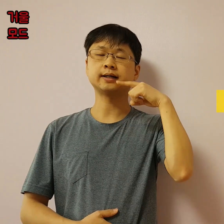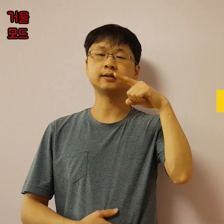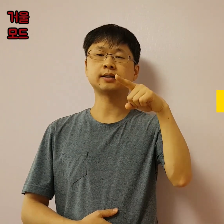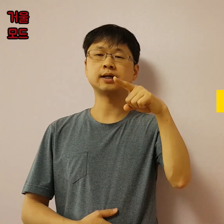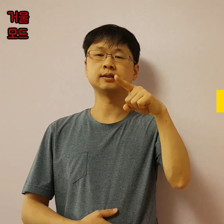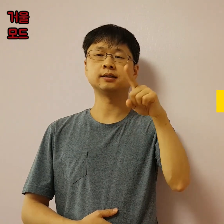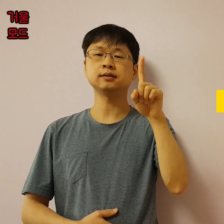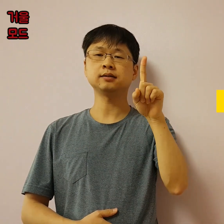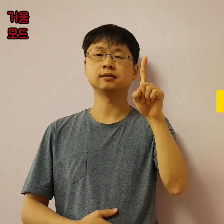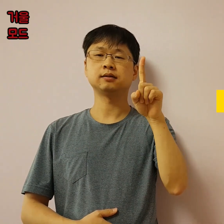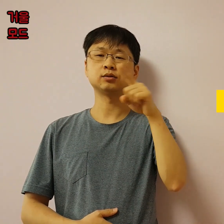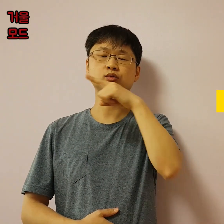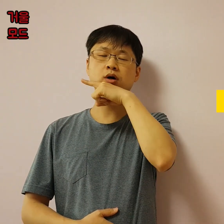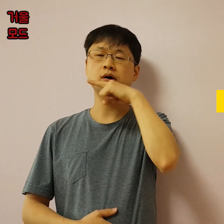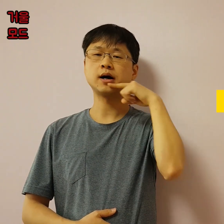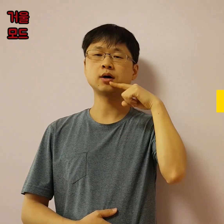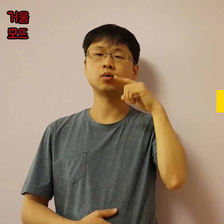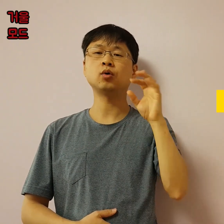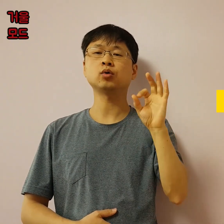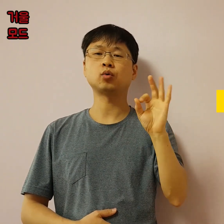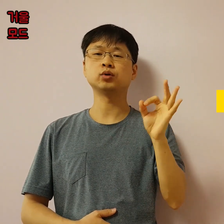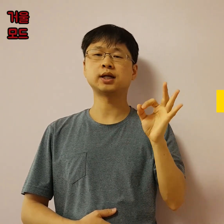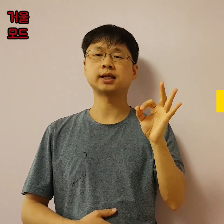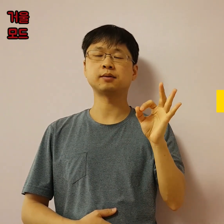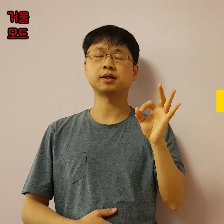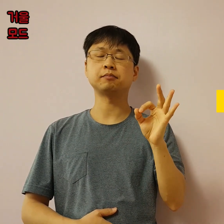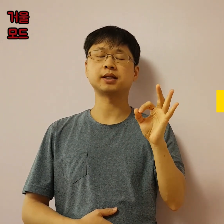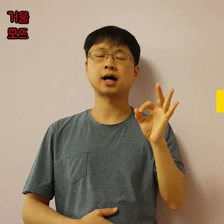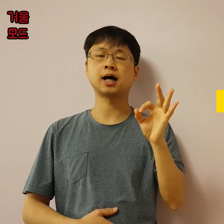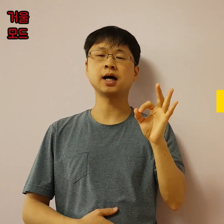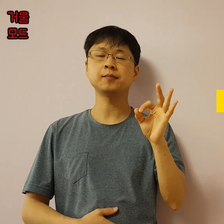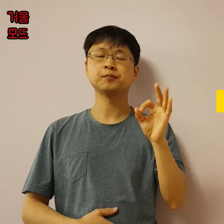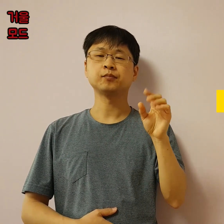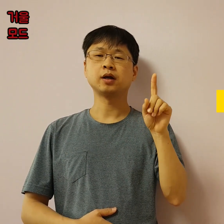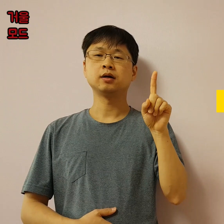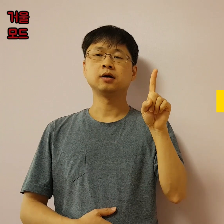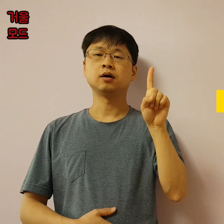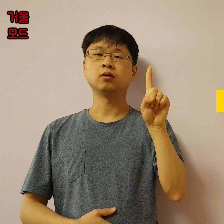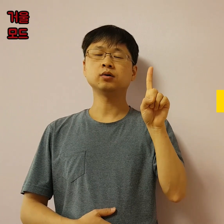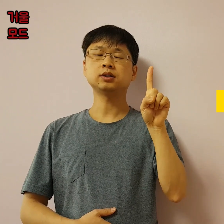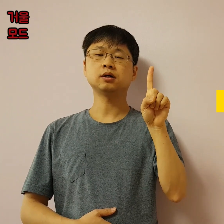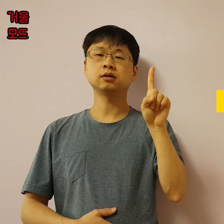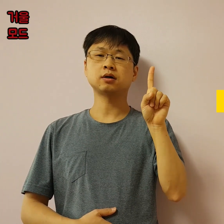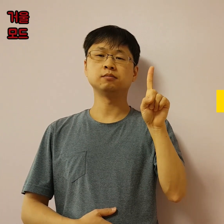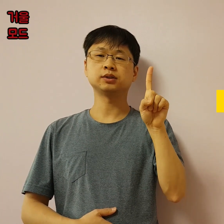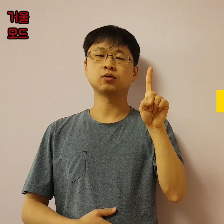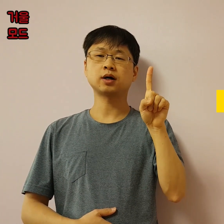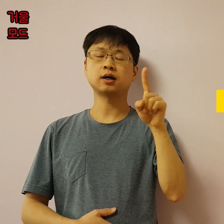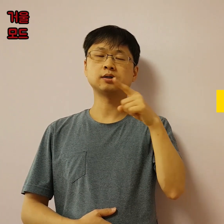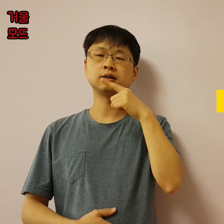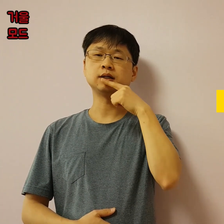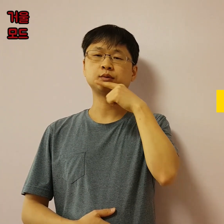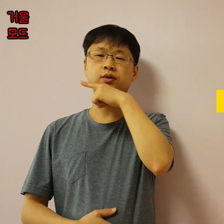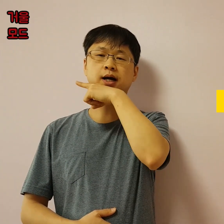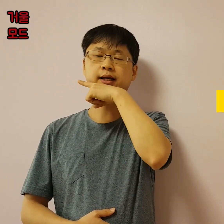붉은색을 뜻하는 수어하고 돈을 나타내면 됩니다. 오른손 검지손가락을 입술